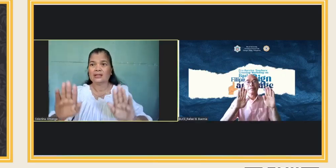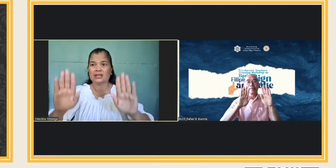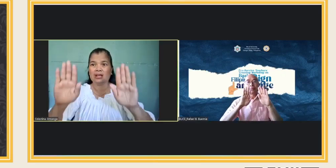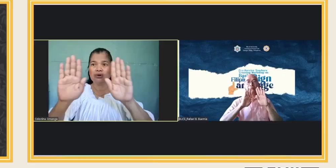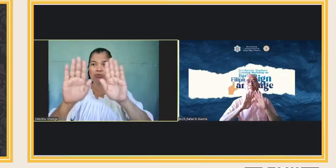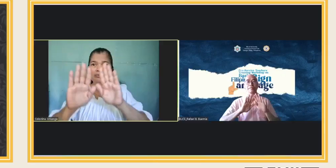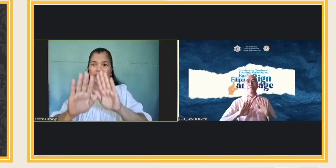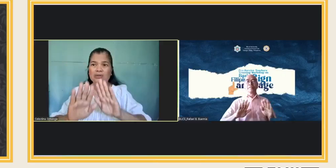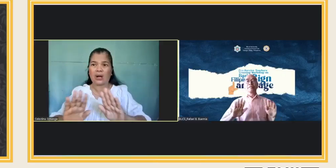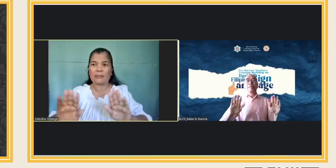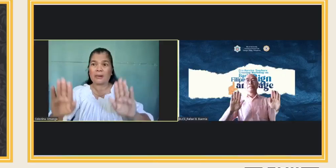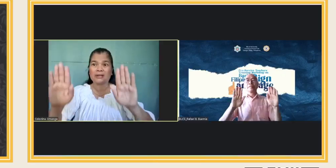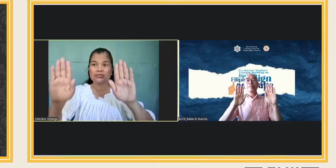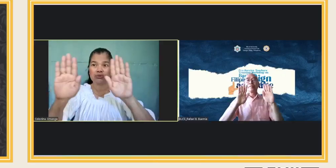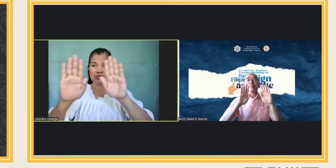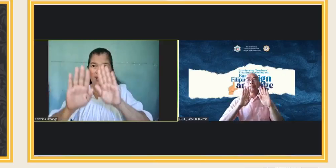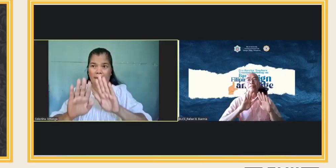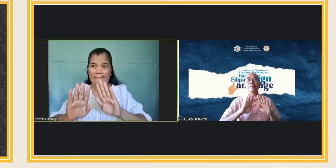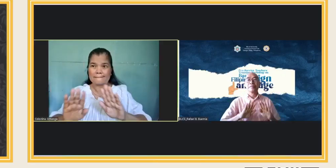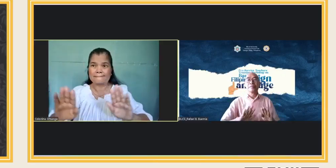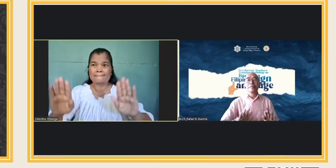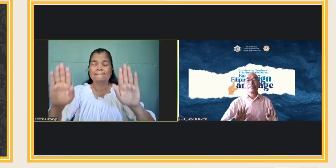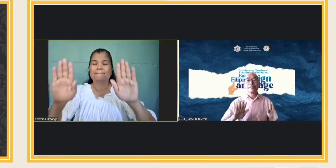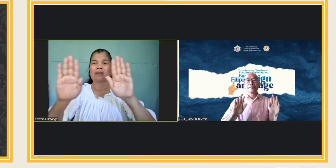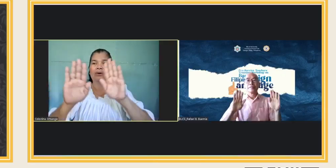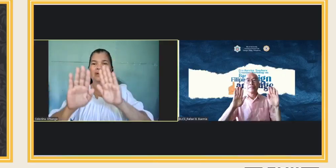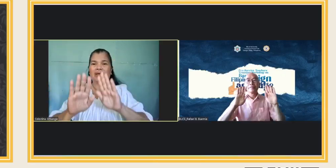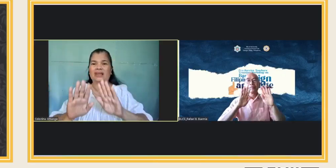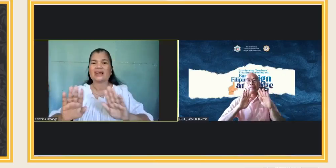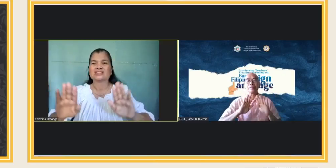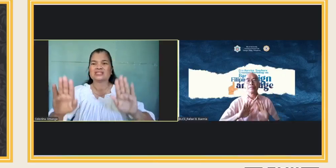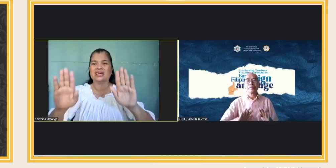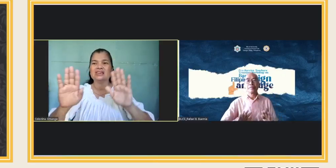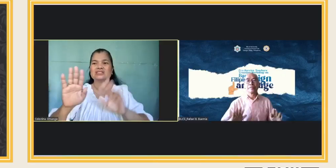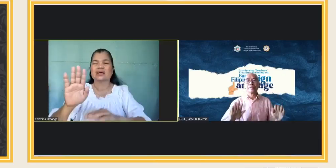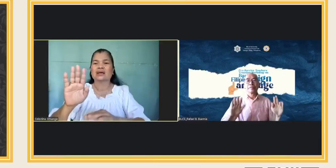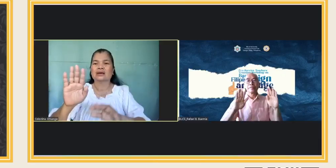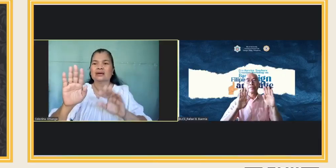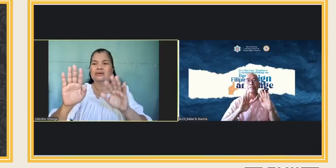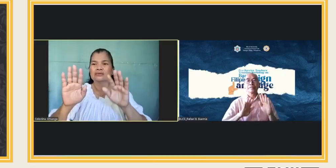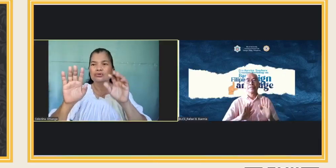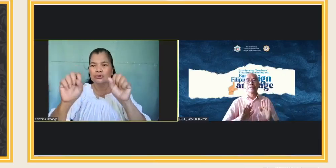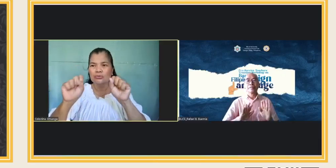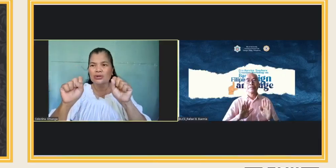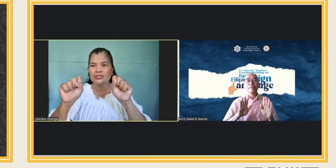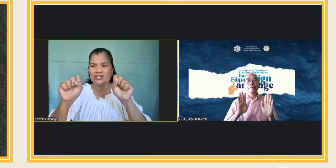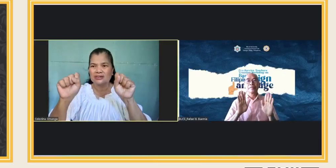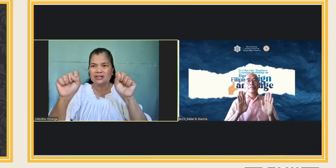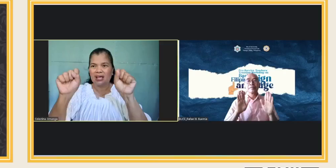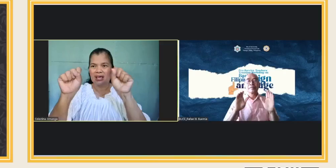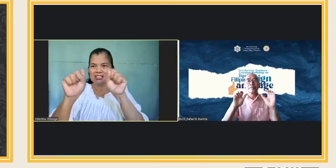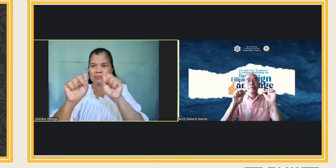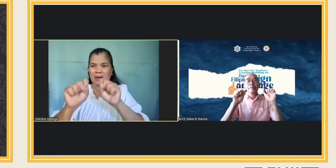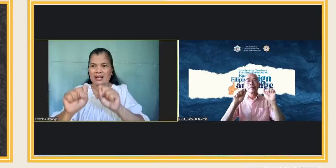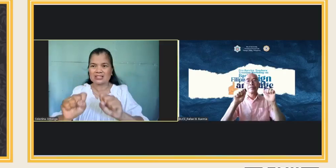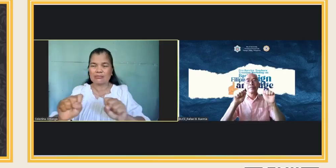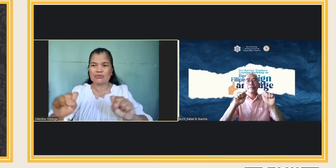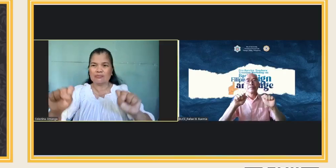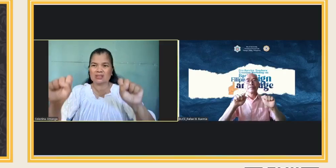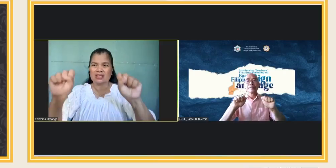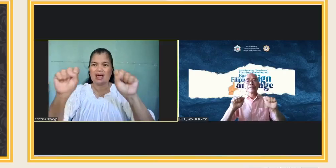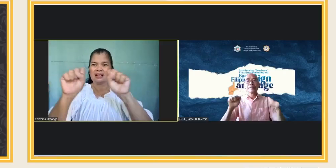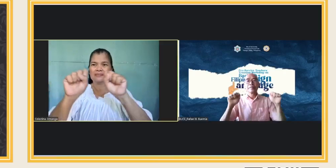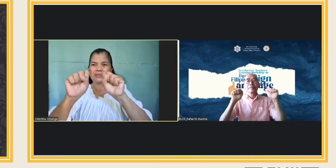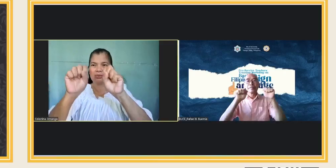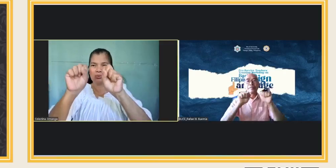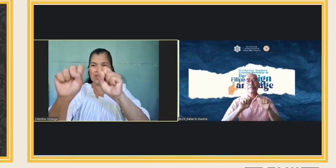Okay? Tingnan niyo ang movement ko ha, papasok siya. Okay, next is, turo muna yung Saturday kasi pare sa